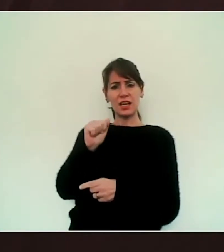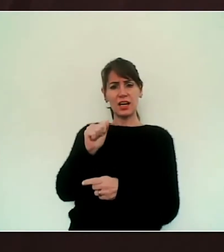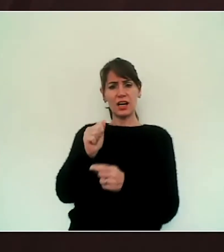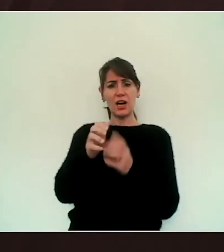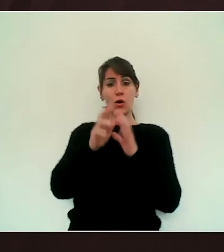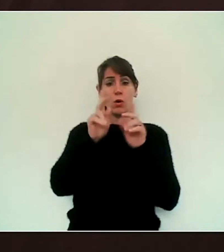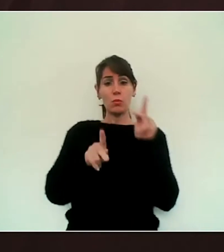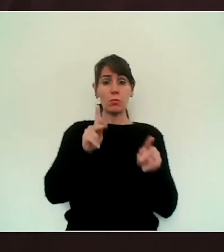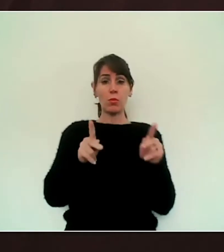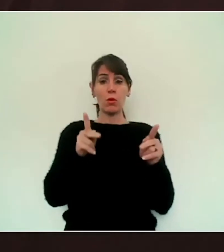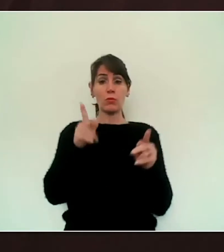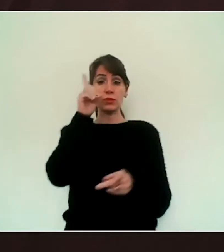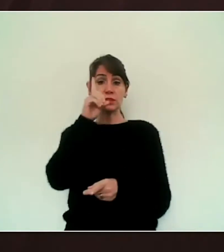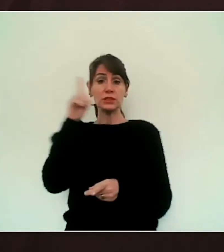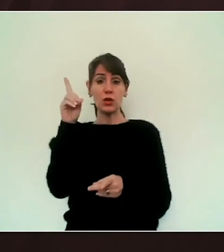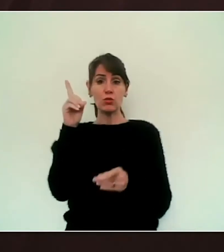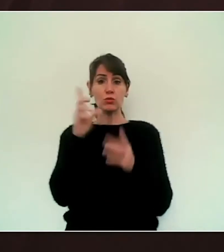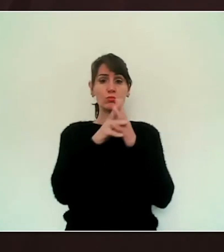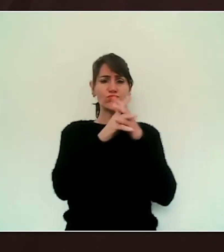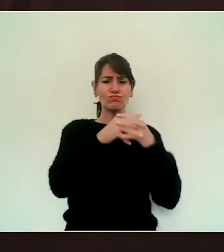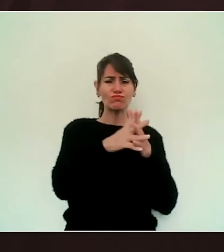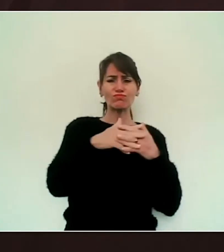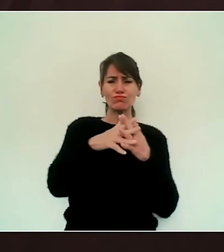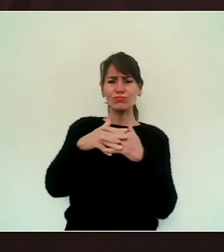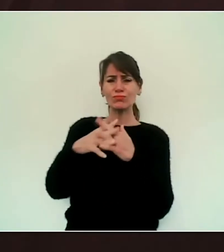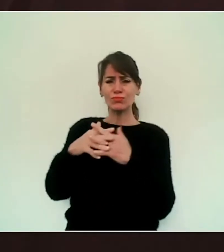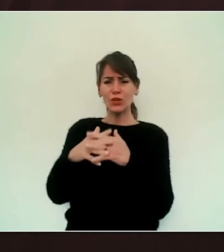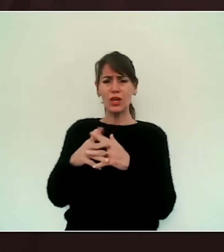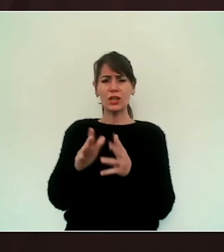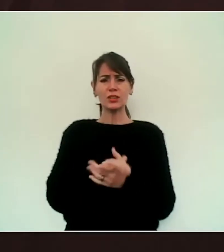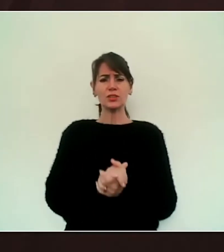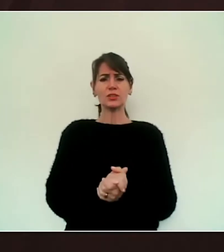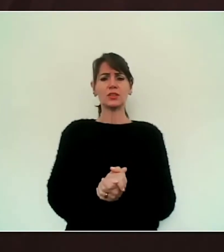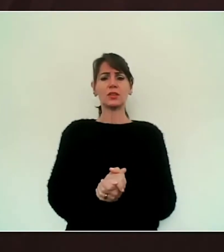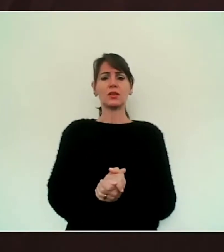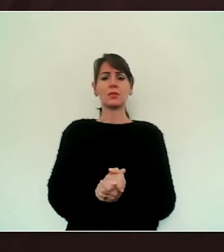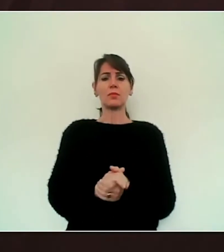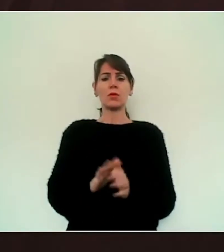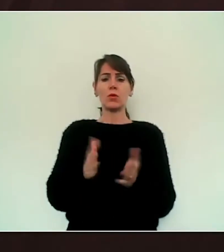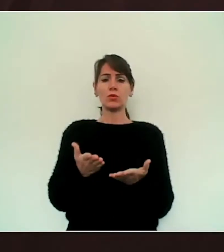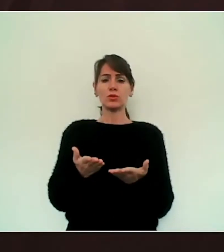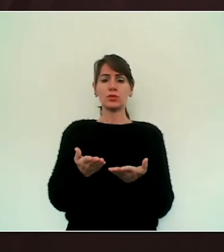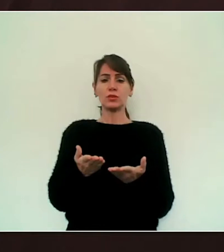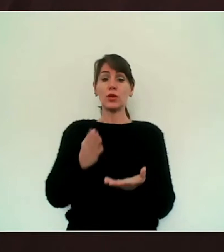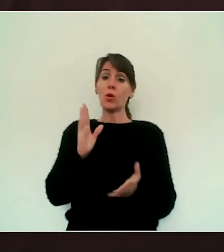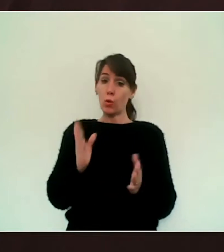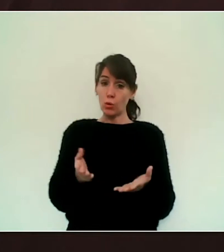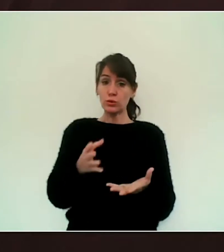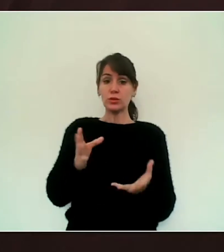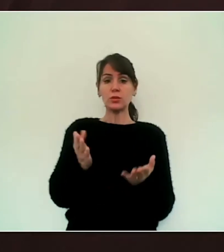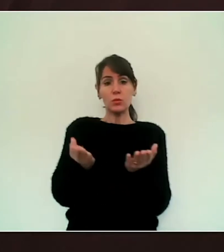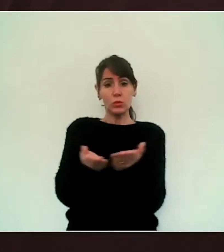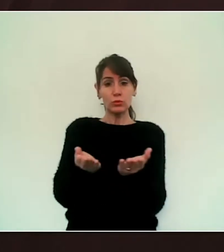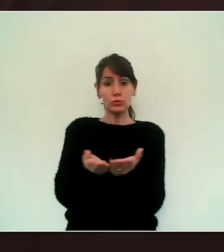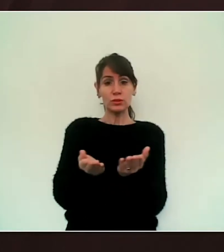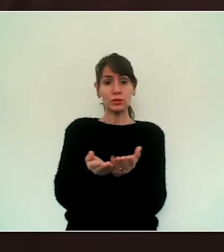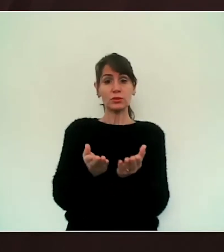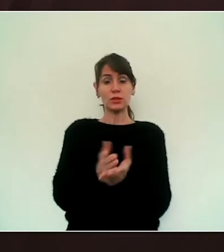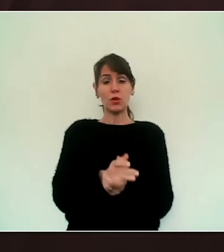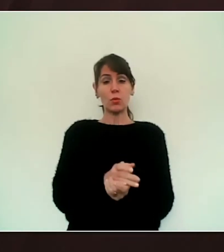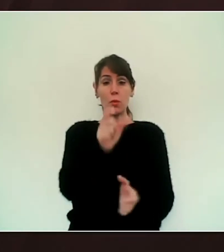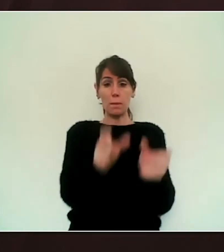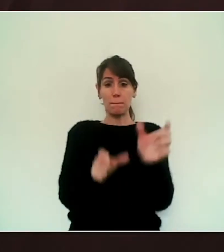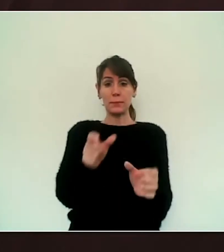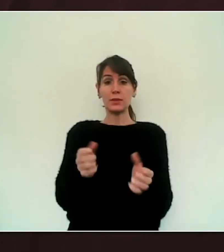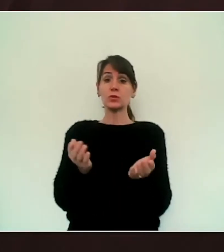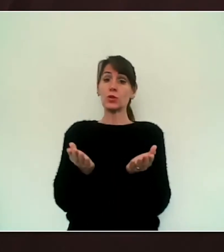Deus. Hoje, que situação está o cristianismo? Se você encontrar com um cristão na rua, pergunta para ele,